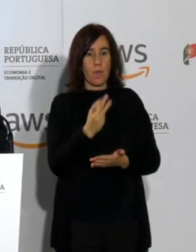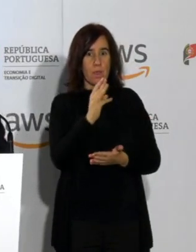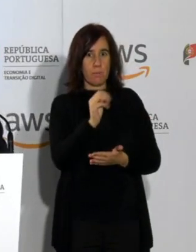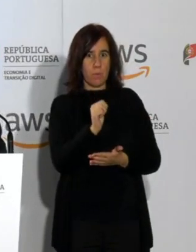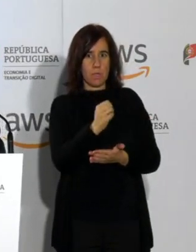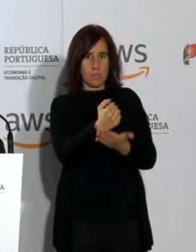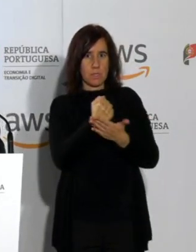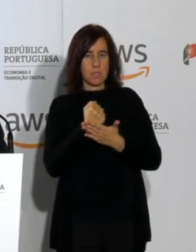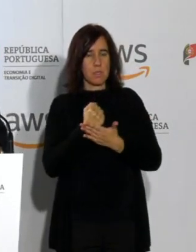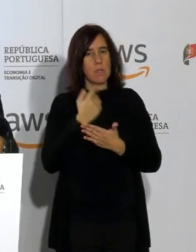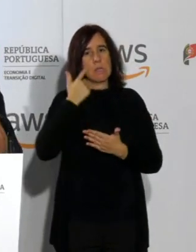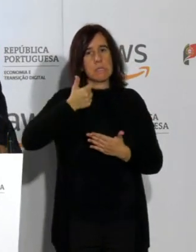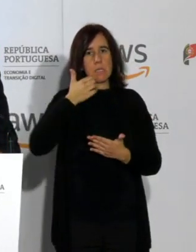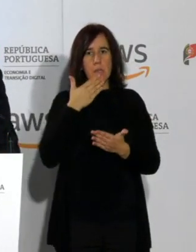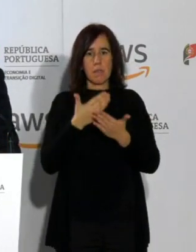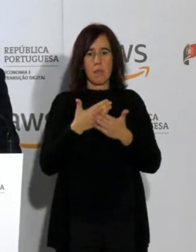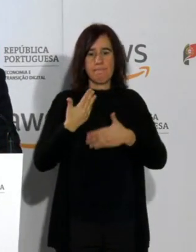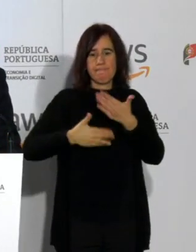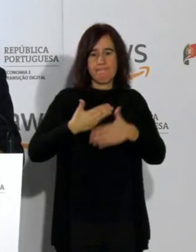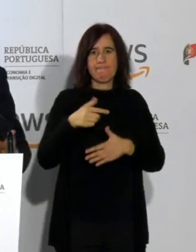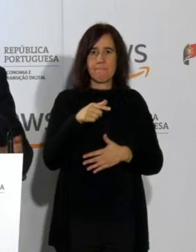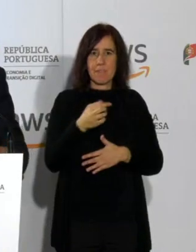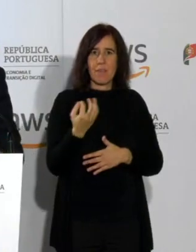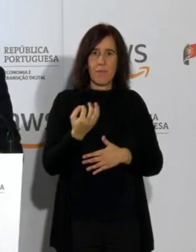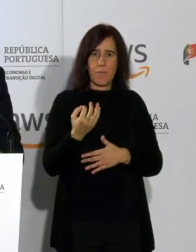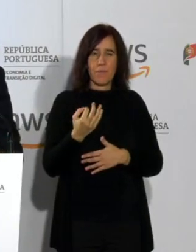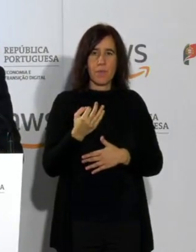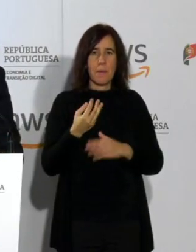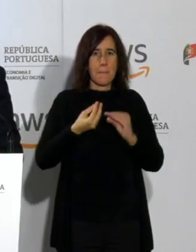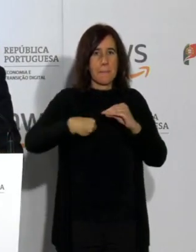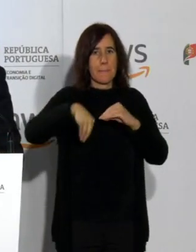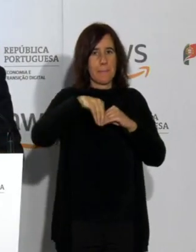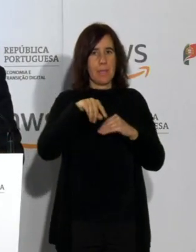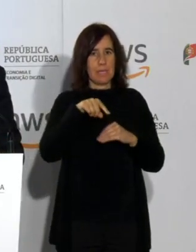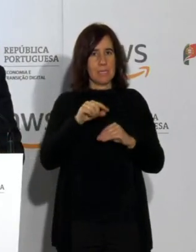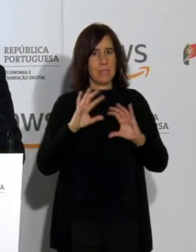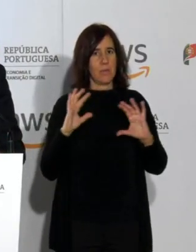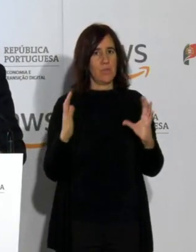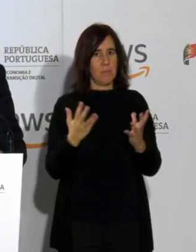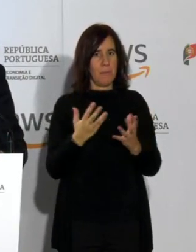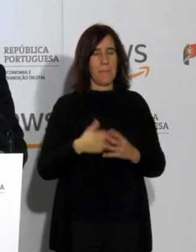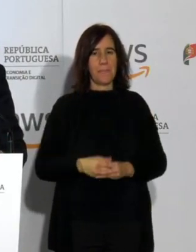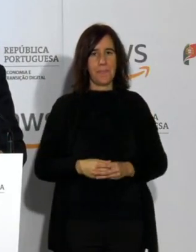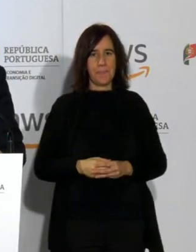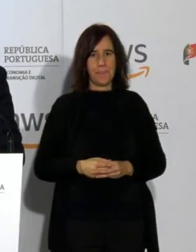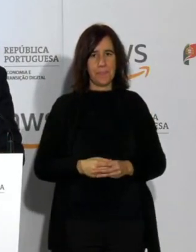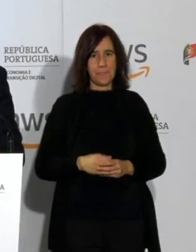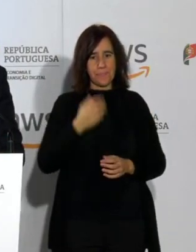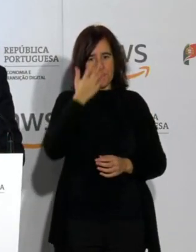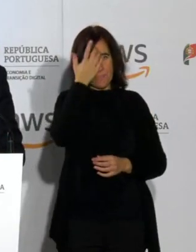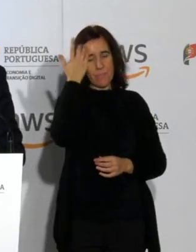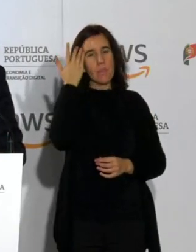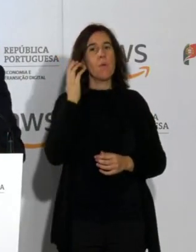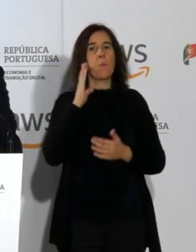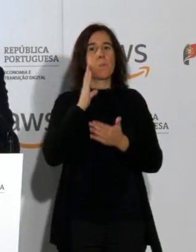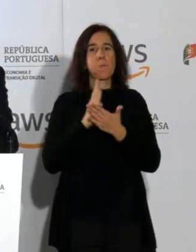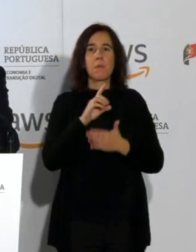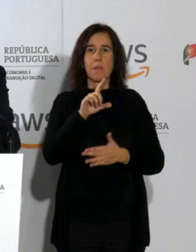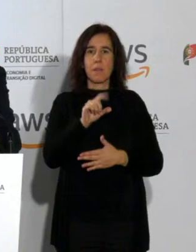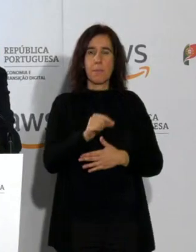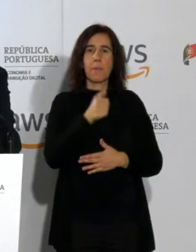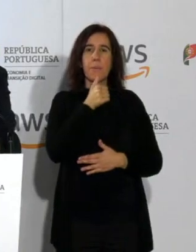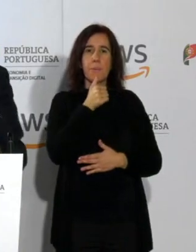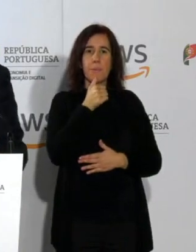é essencial para esta vitalidade e para o crescer deste ecossistema. Finalmente, também a dimensão